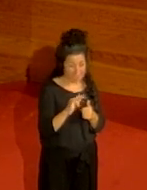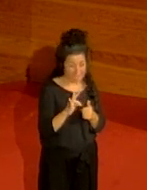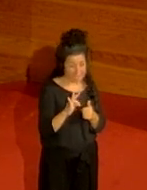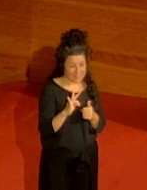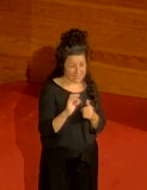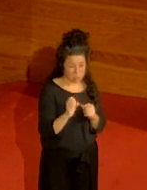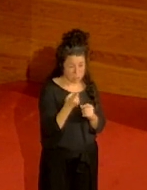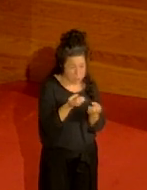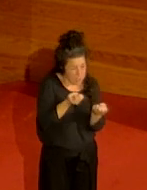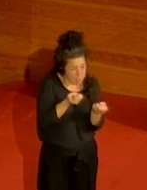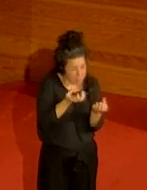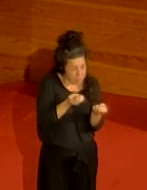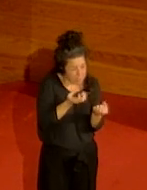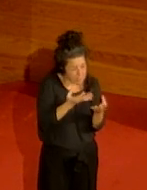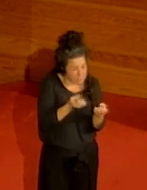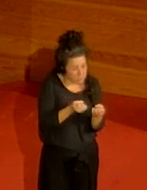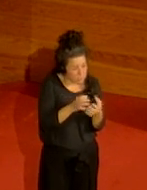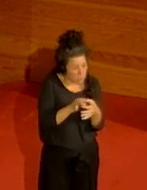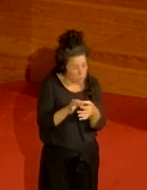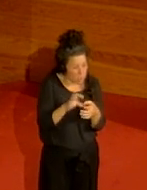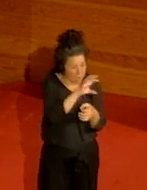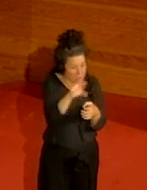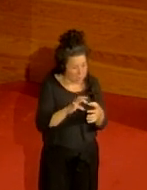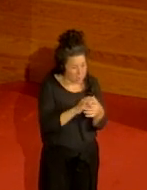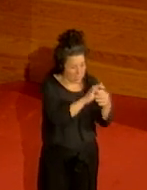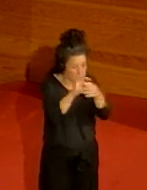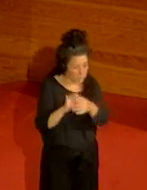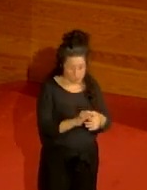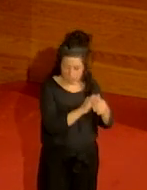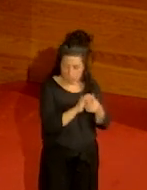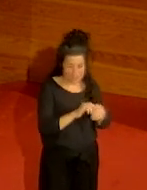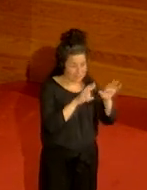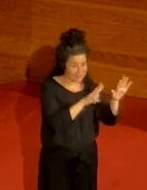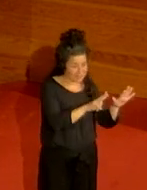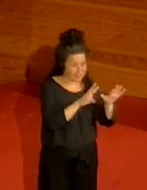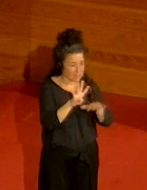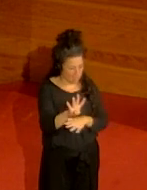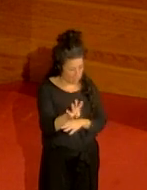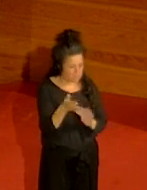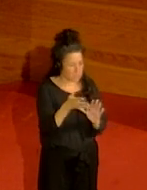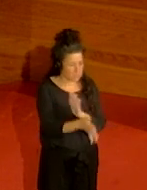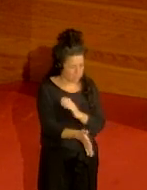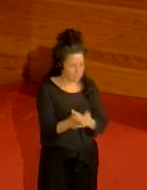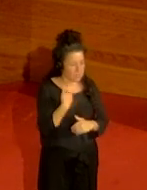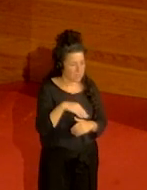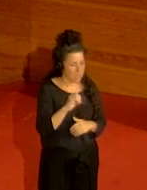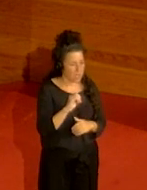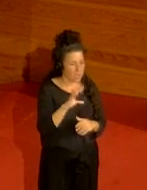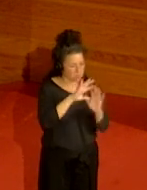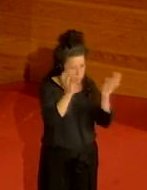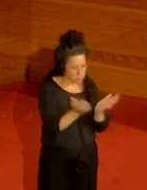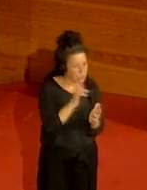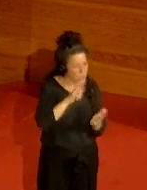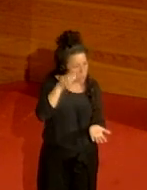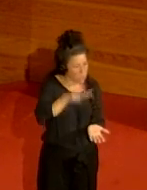discurso en Naciones Unidas en el año 74 cuando digamos que el mundo reconocía ya a la olp y un liderazgo